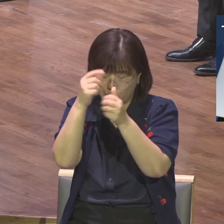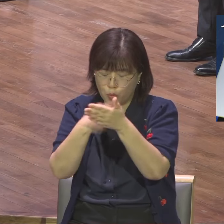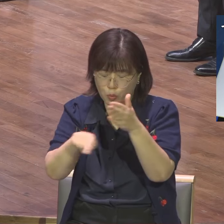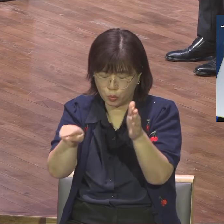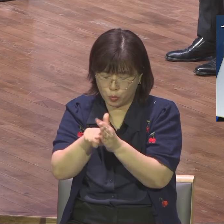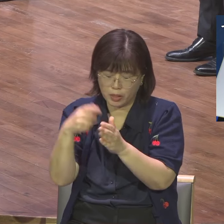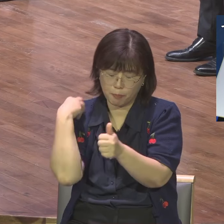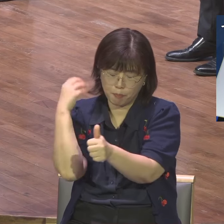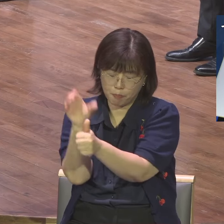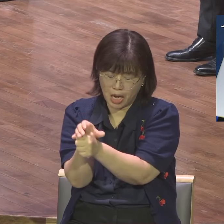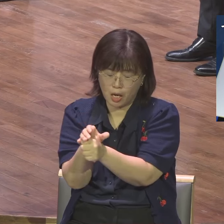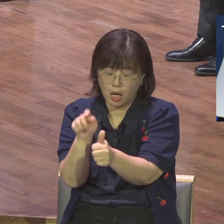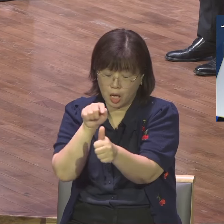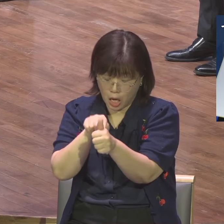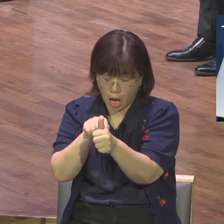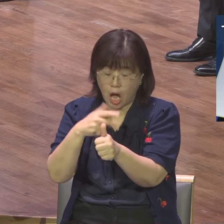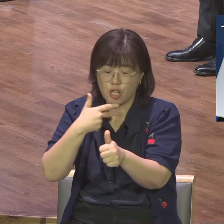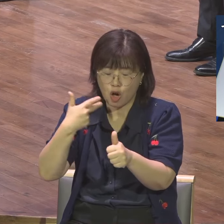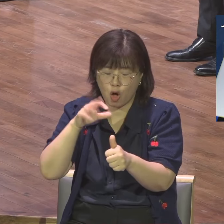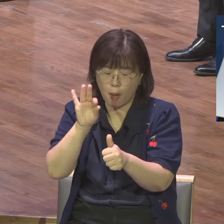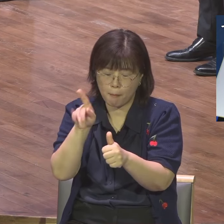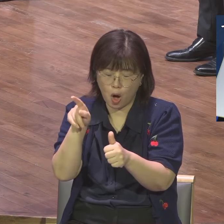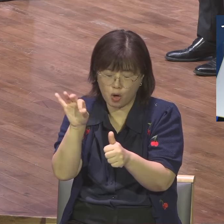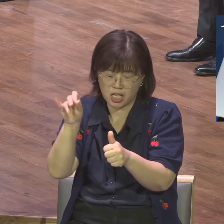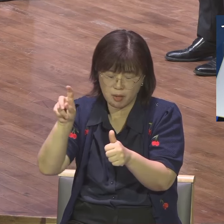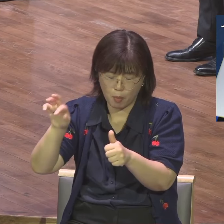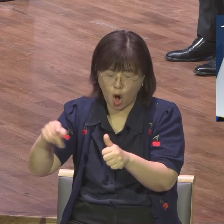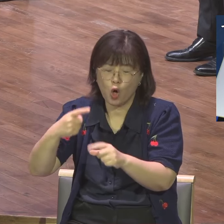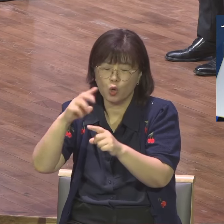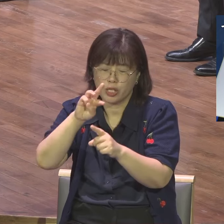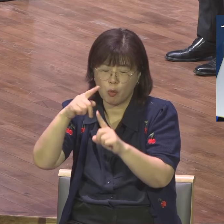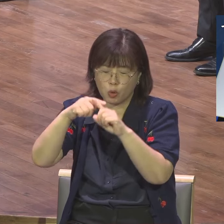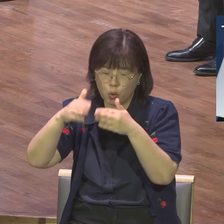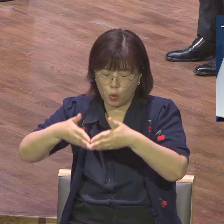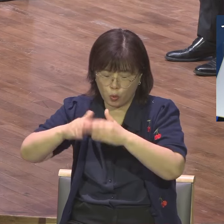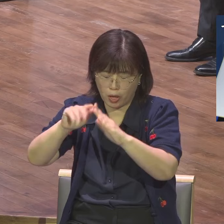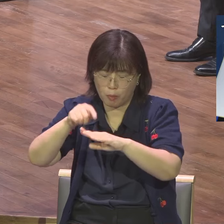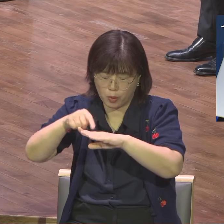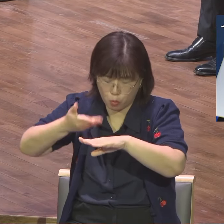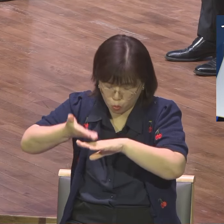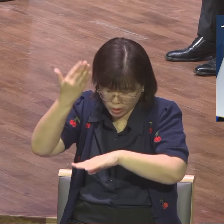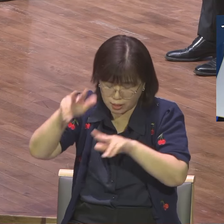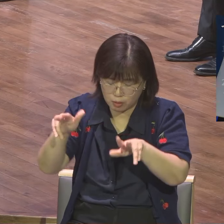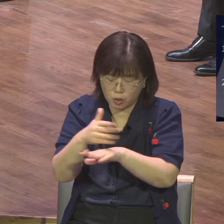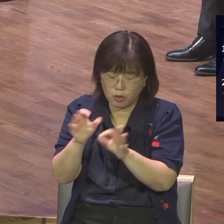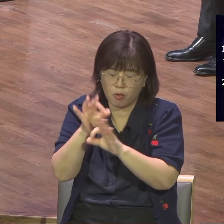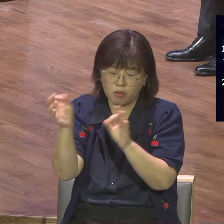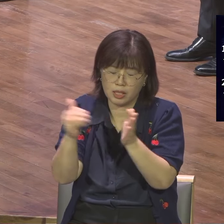버밍엄 예원교회 위에 이제부터 영원까지 항상 함께 계실지어다. 아멘.